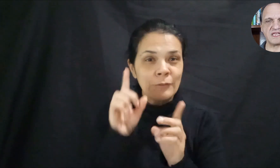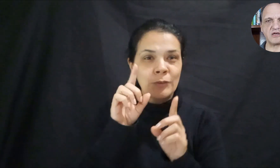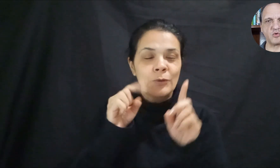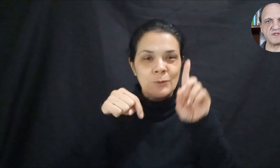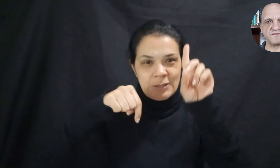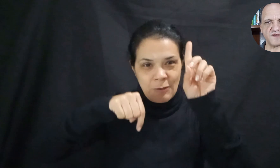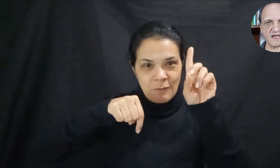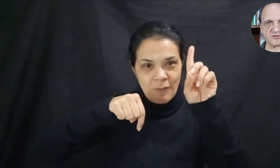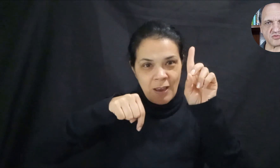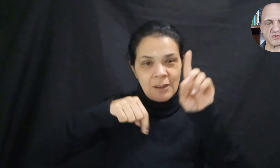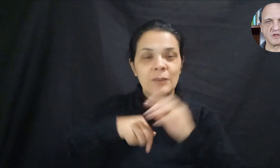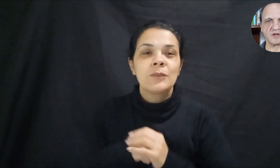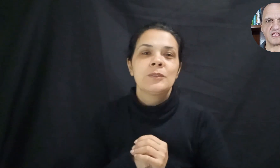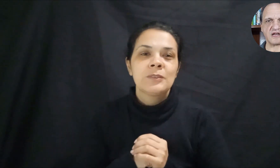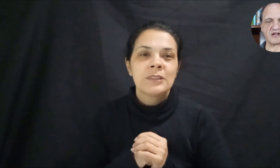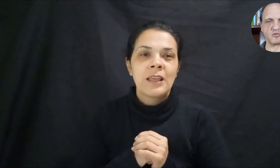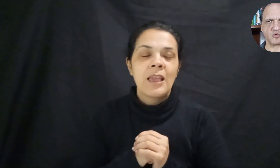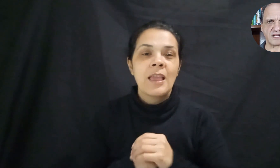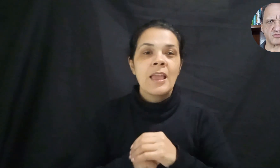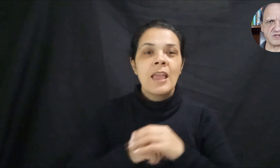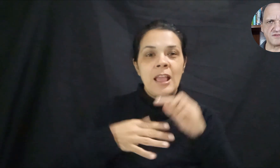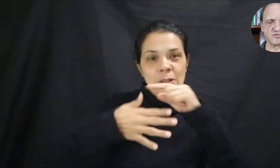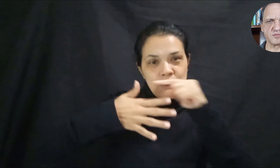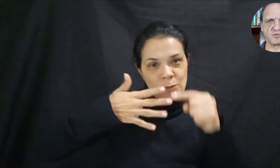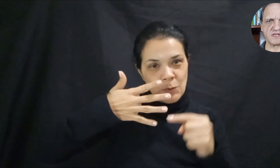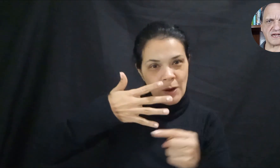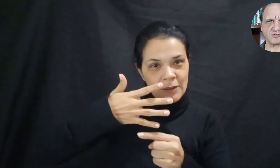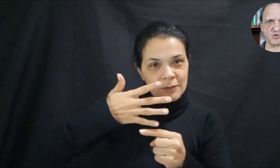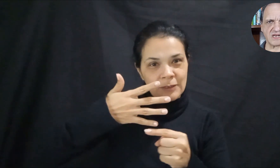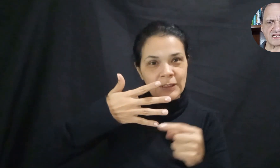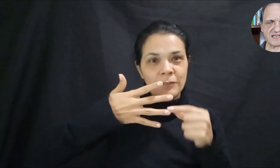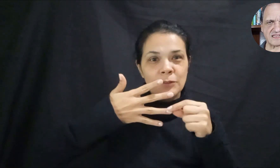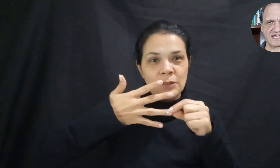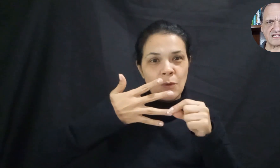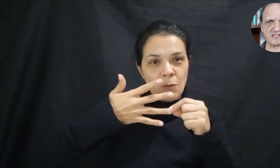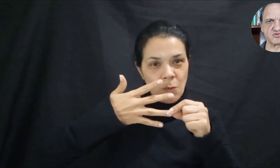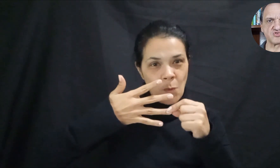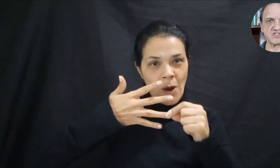Céu e o Inferno. É o quarto livro publicado por